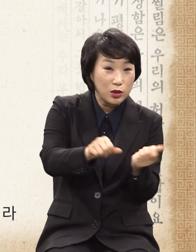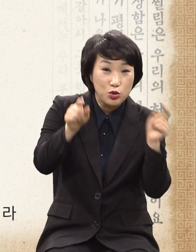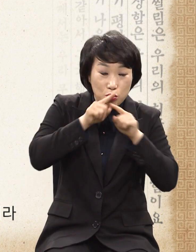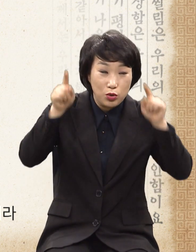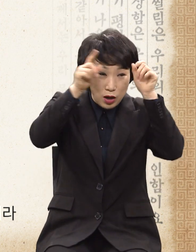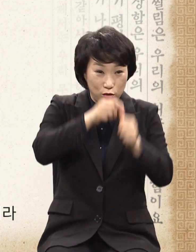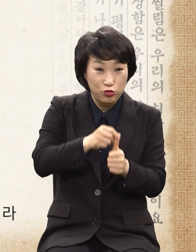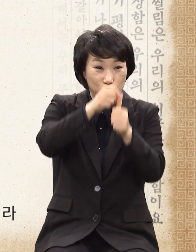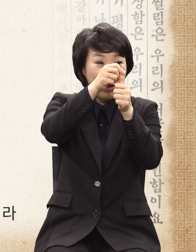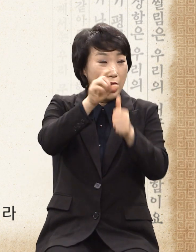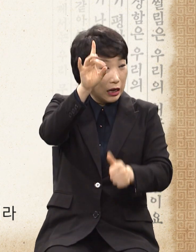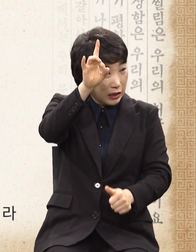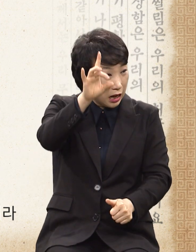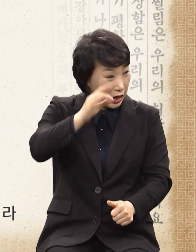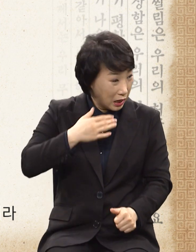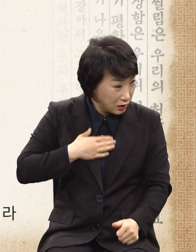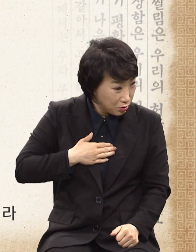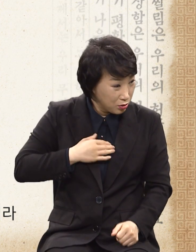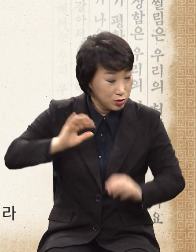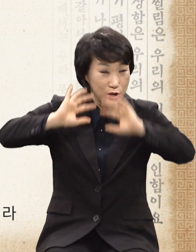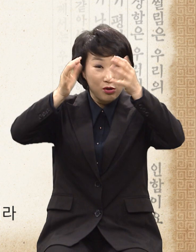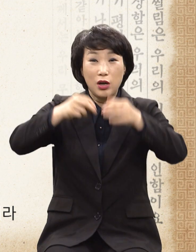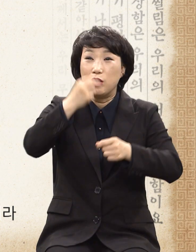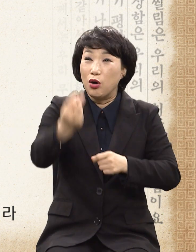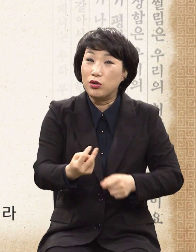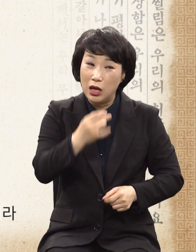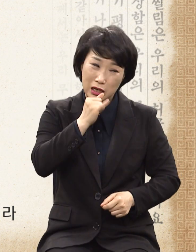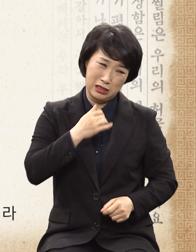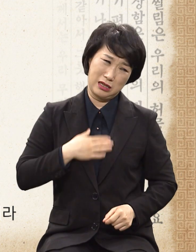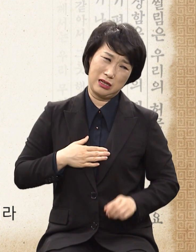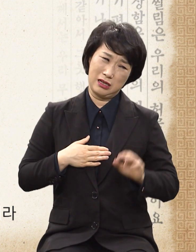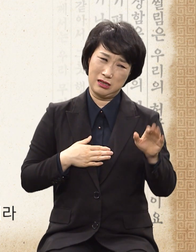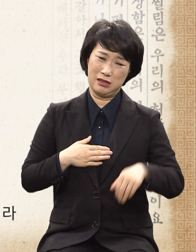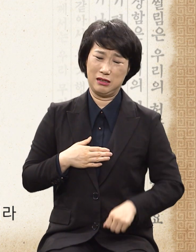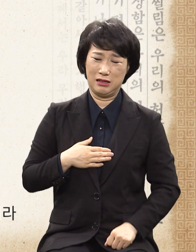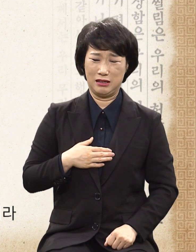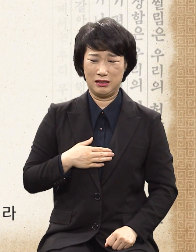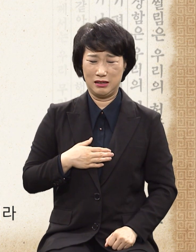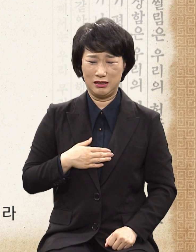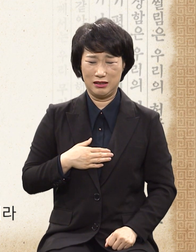지옥에서 구원하신 천국과 영생에 있지 않냐.